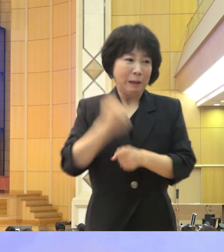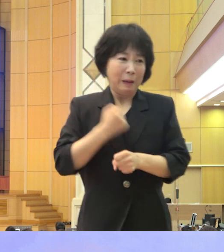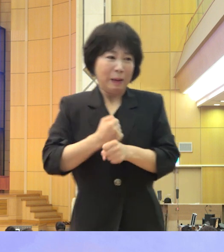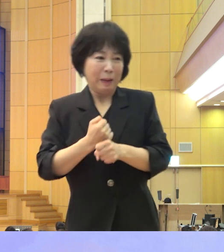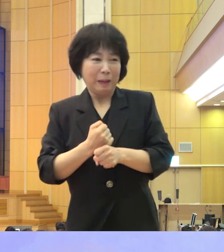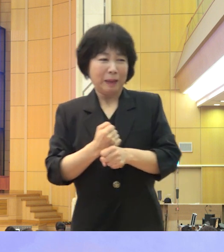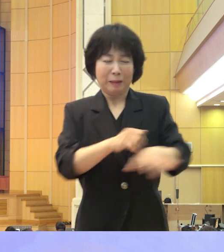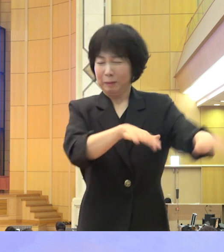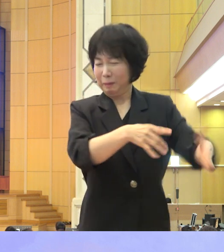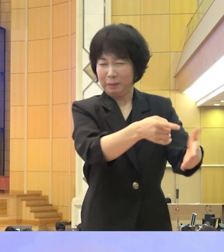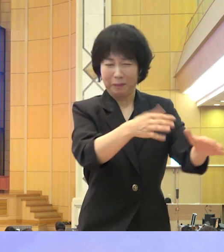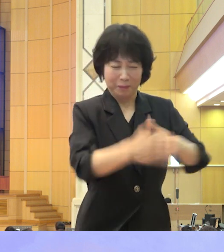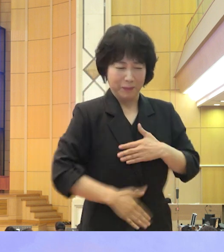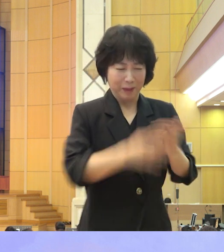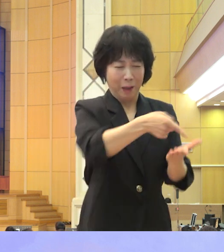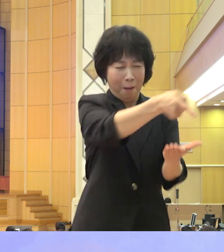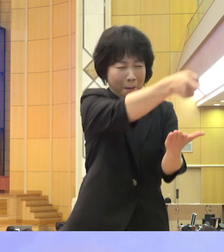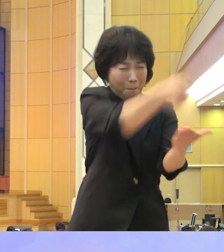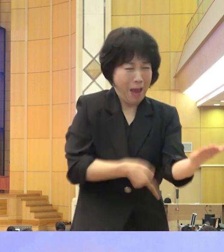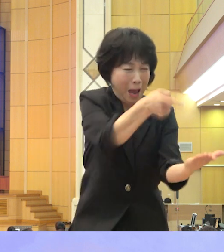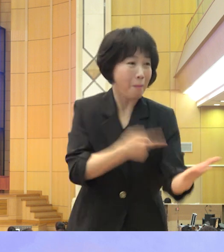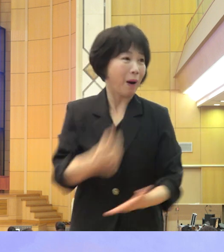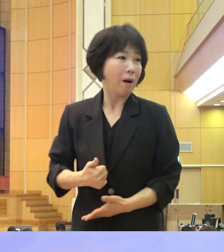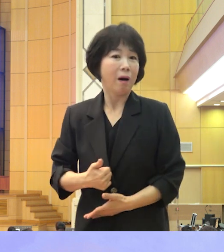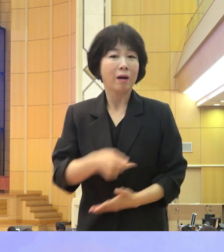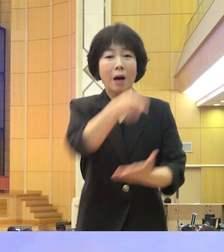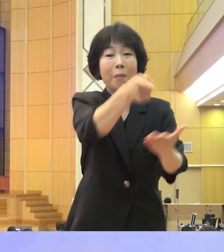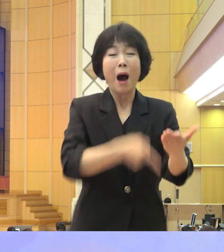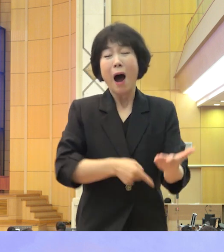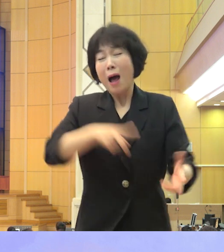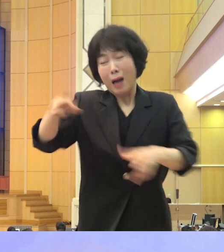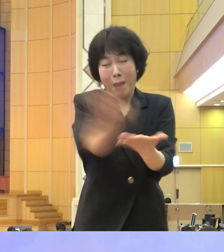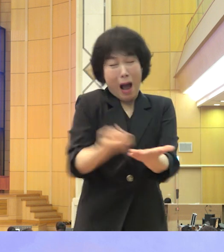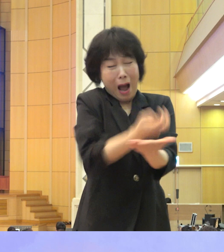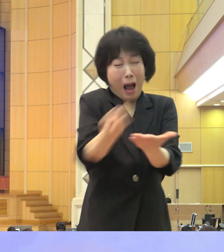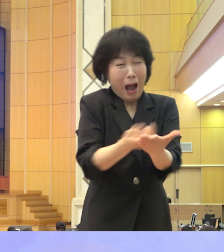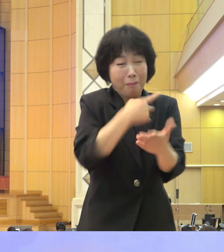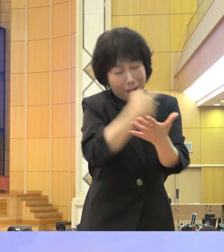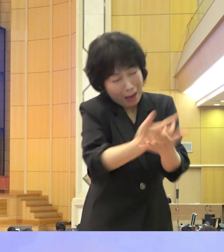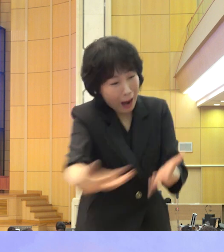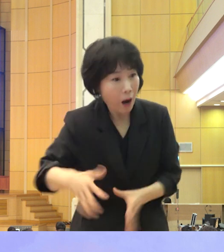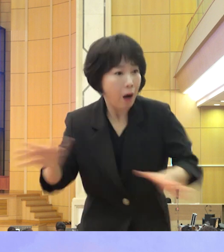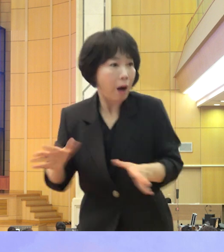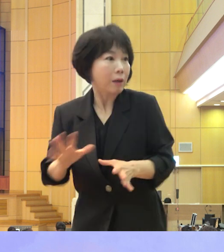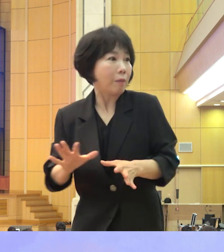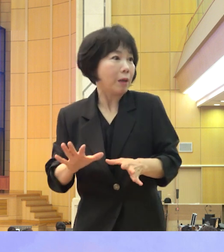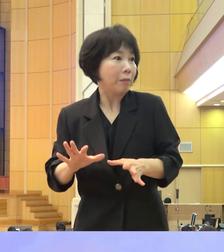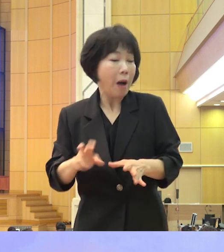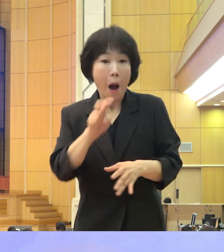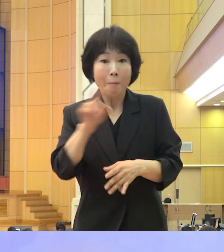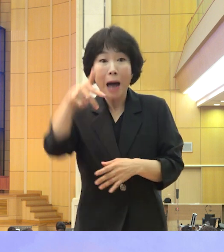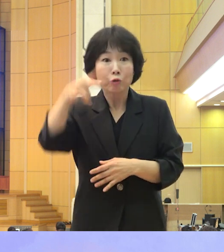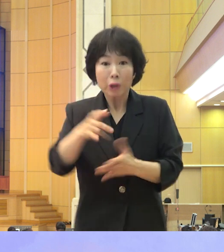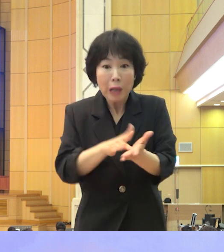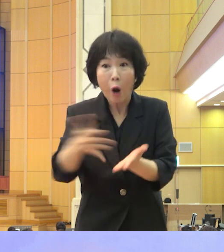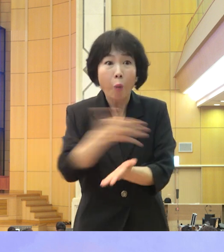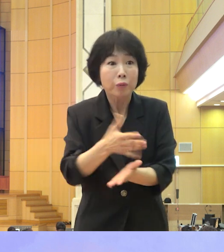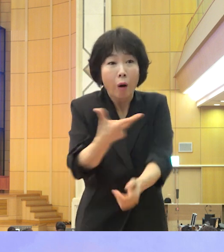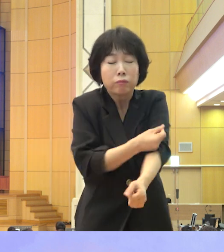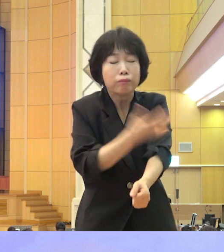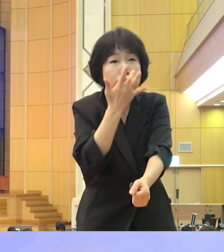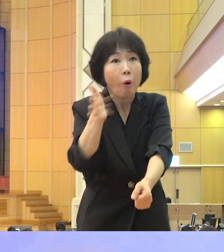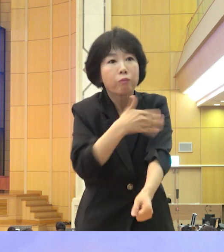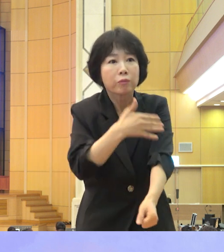그냥 배 째는 거예요. 그러니까 막 그냥 침대가 다 망가지는데 막 흔들고 난리잖아요. 얼마나